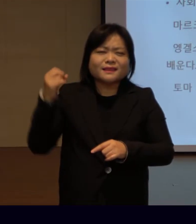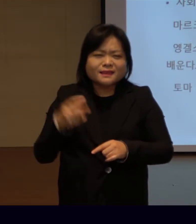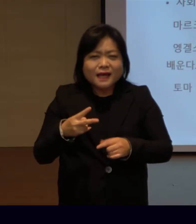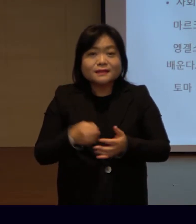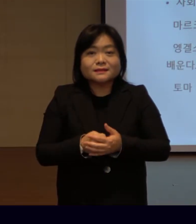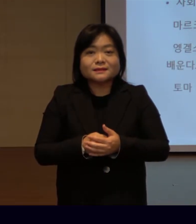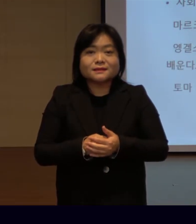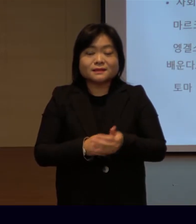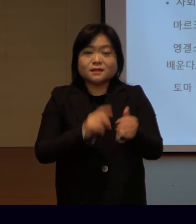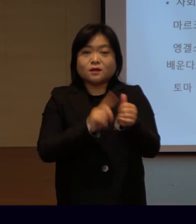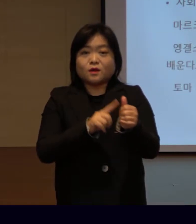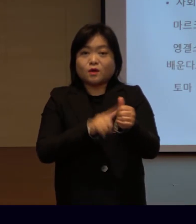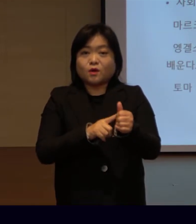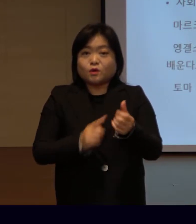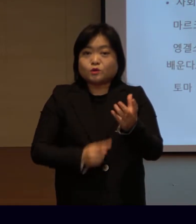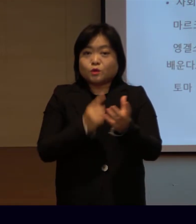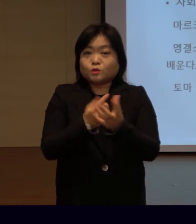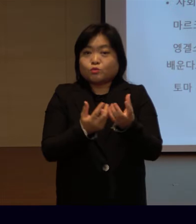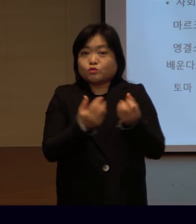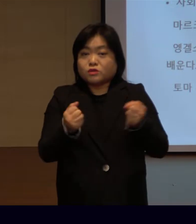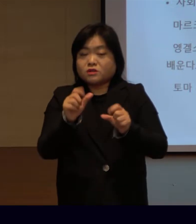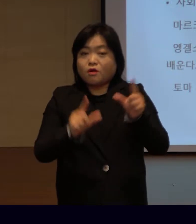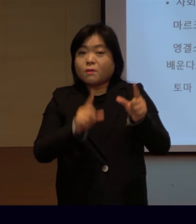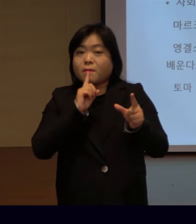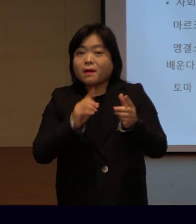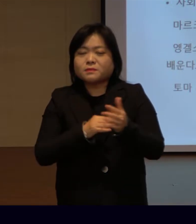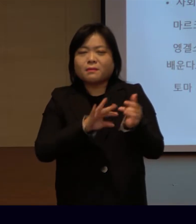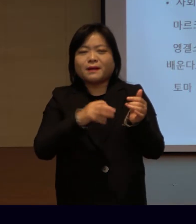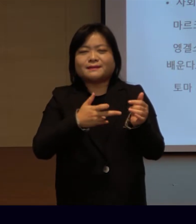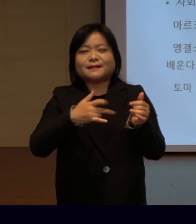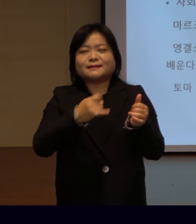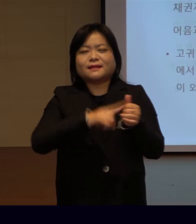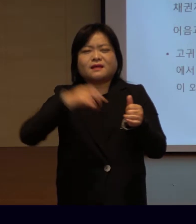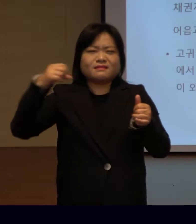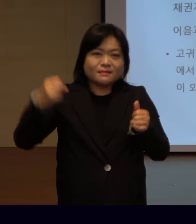소득 불균형을 얘기하면서 발자크를 소환하기도 했습니다.